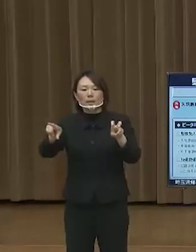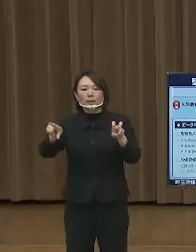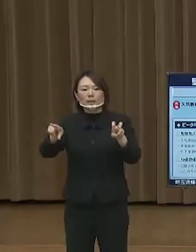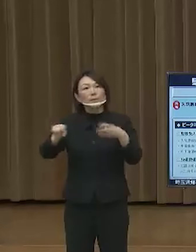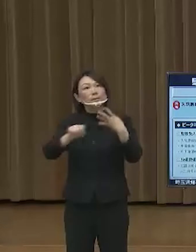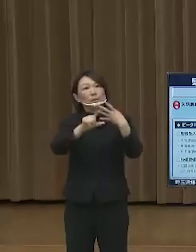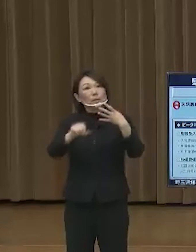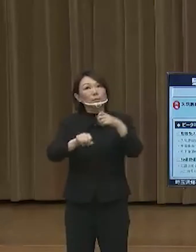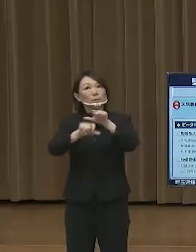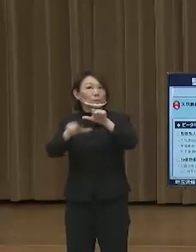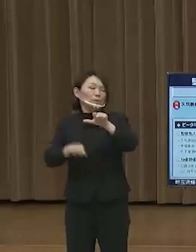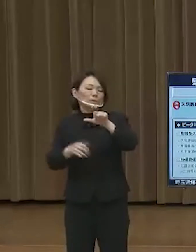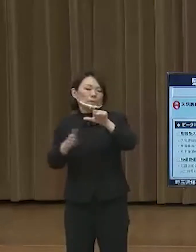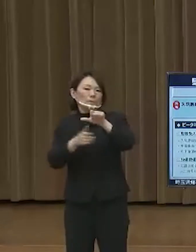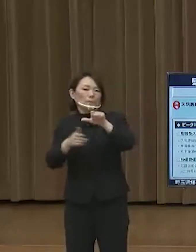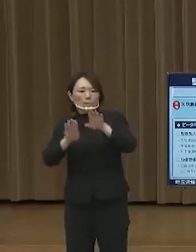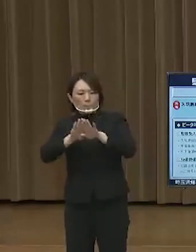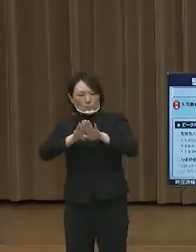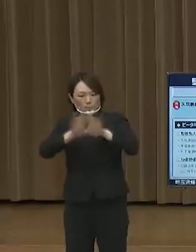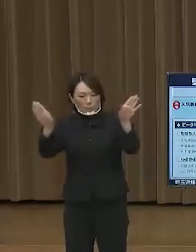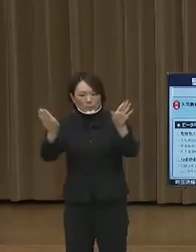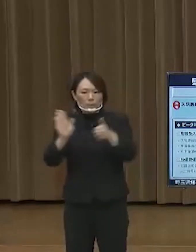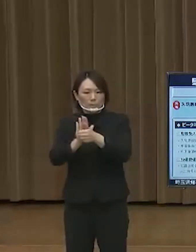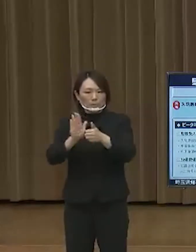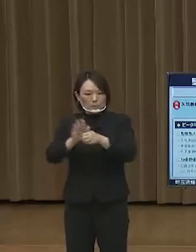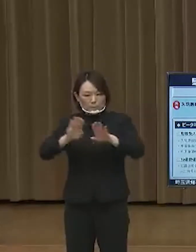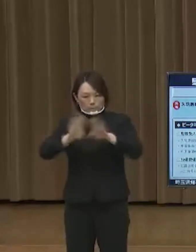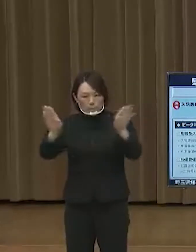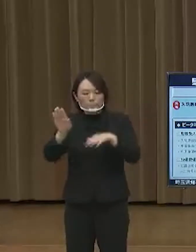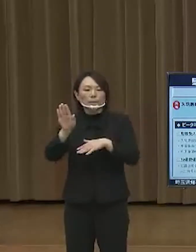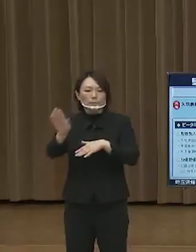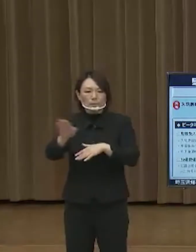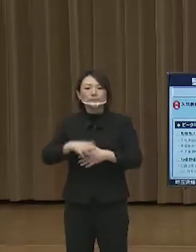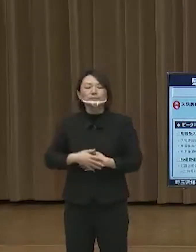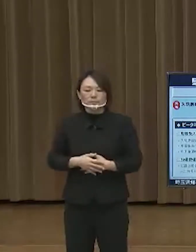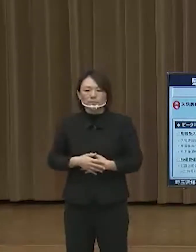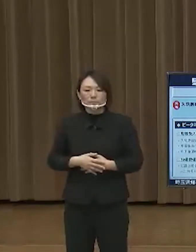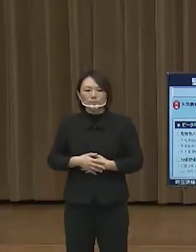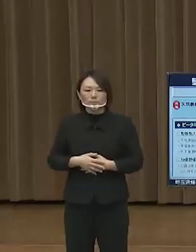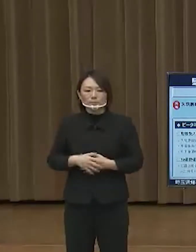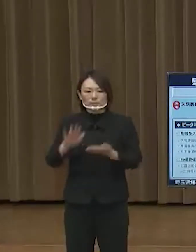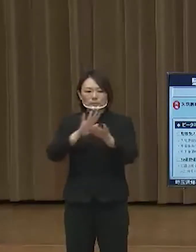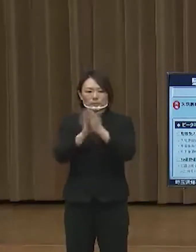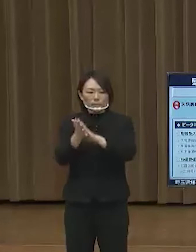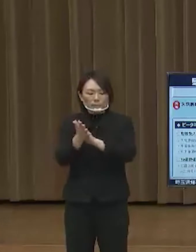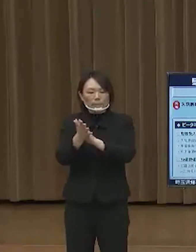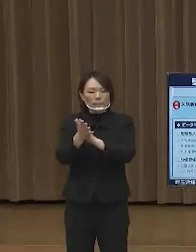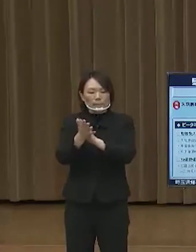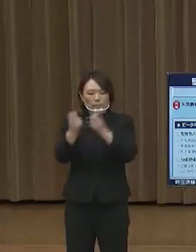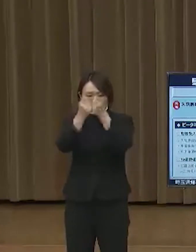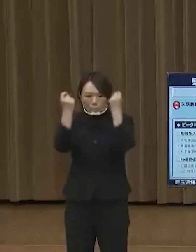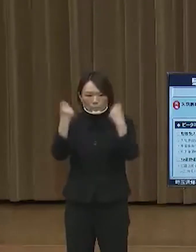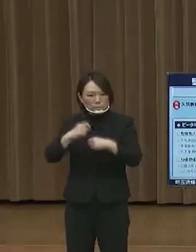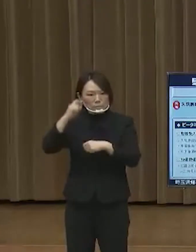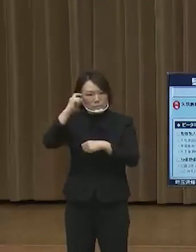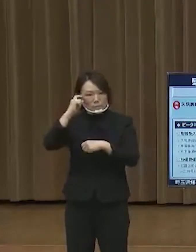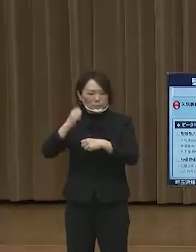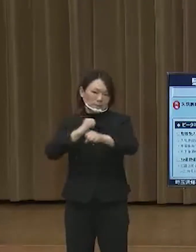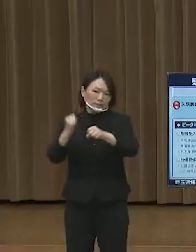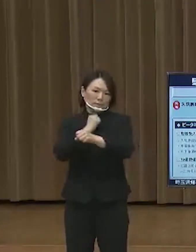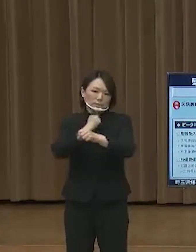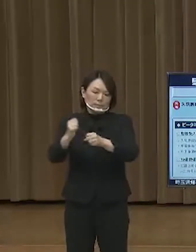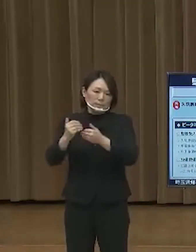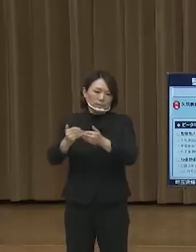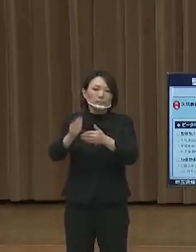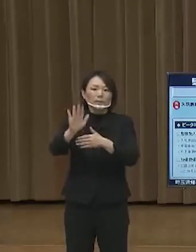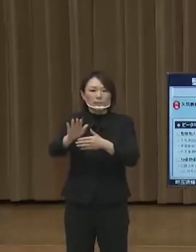い時期からすでにやらせていただいております。これは県単でやらせていただいていますので、おそらく多分神